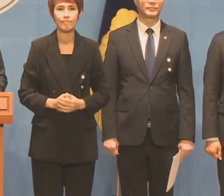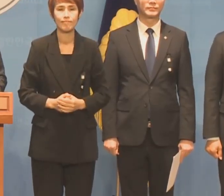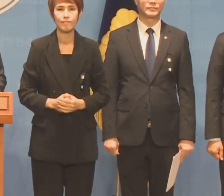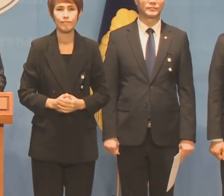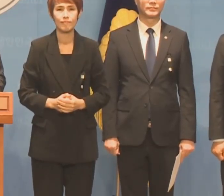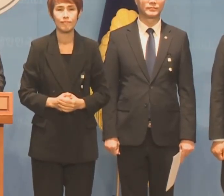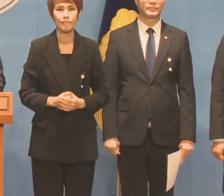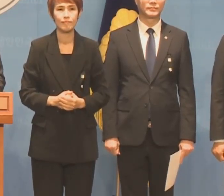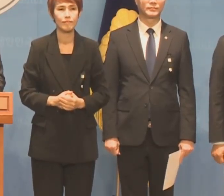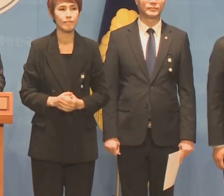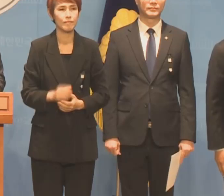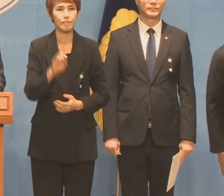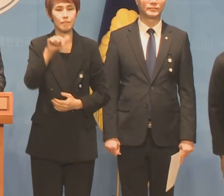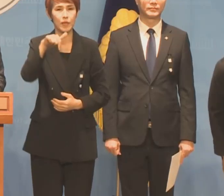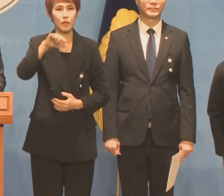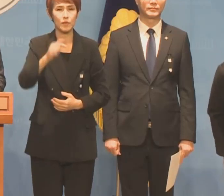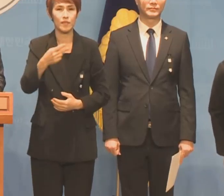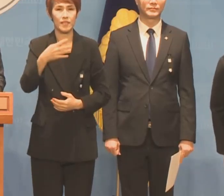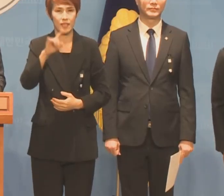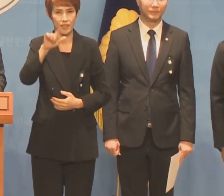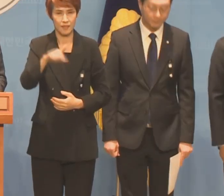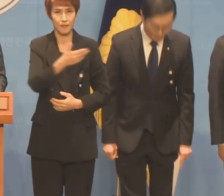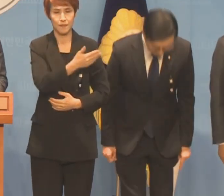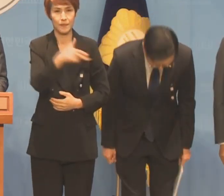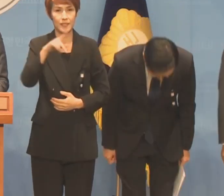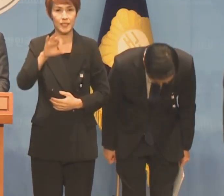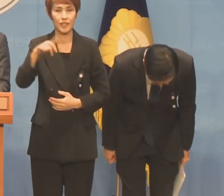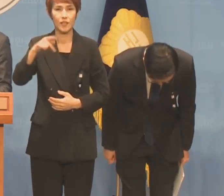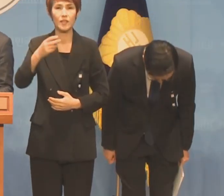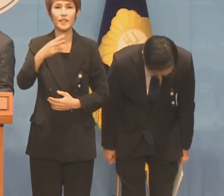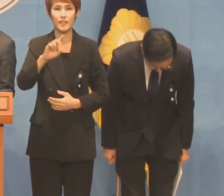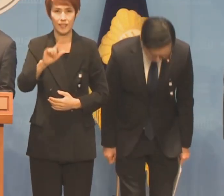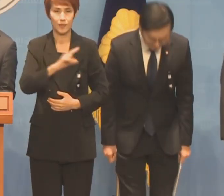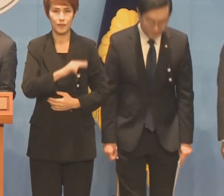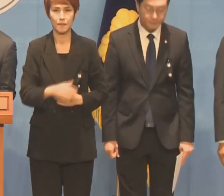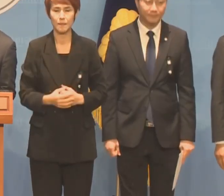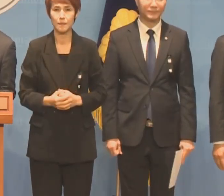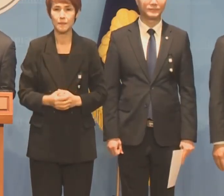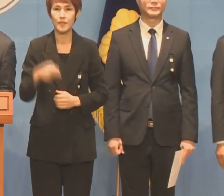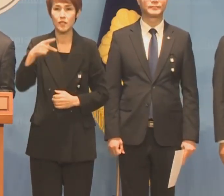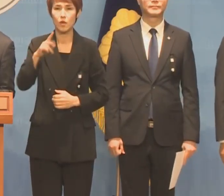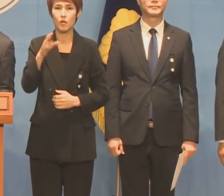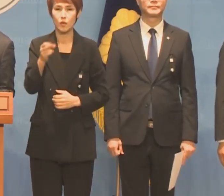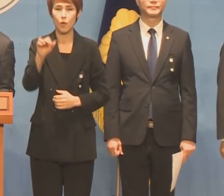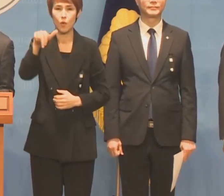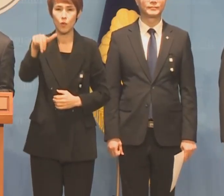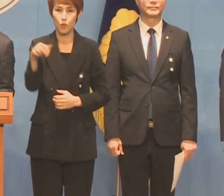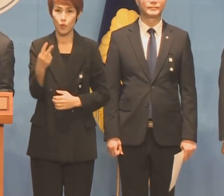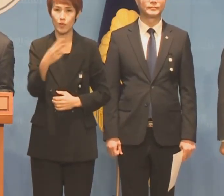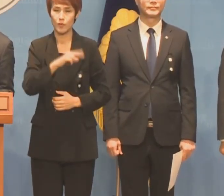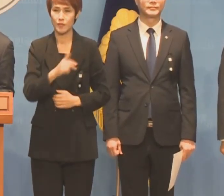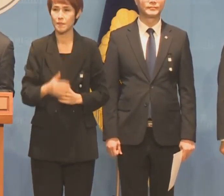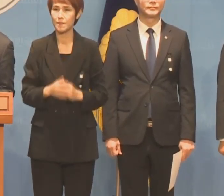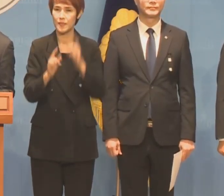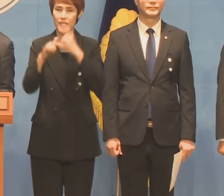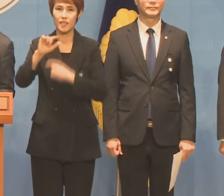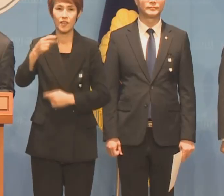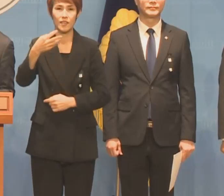박근태 위원님 오셨습니다. 장경태 의원님 오셨습니다. 그리고 서영교 의원님 오셨습니다. 이건태